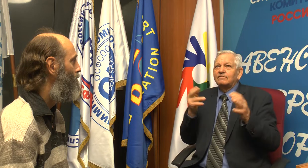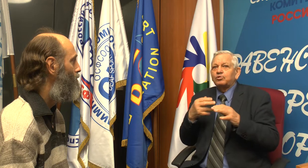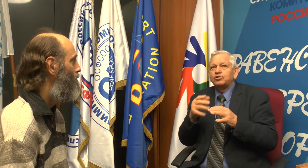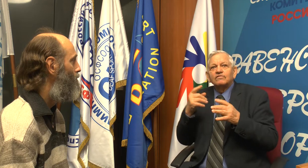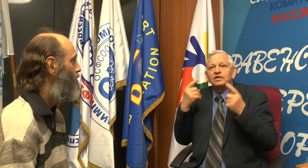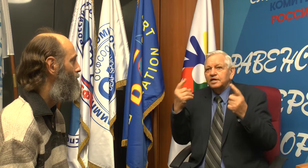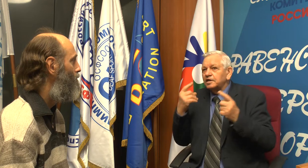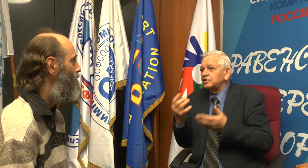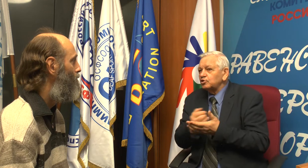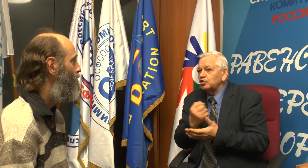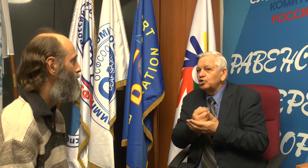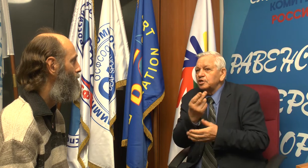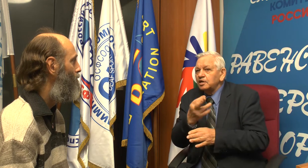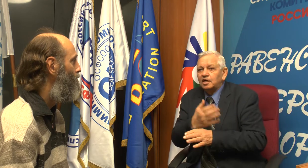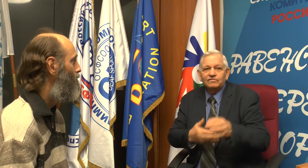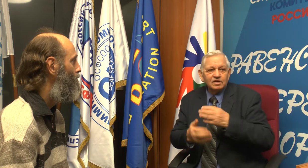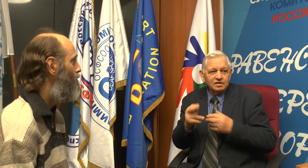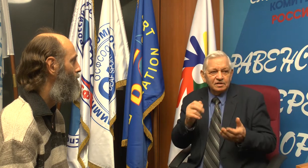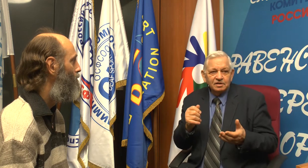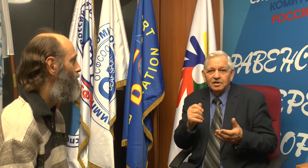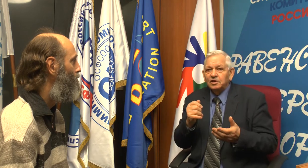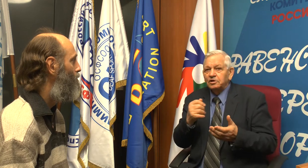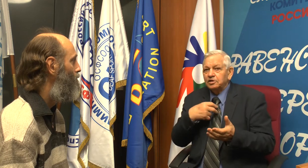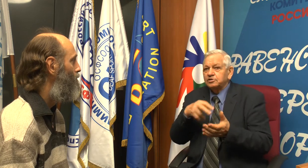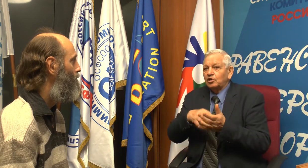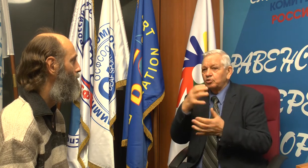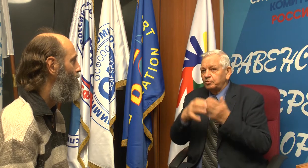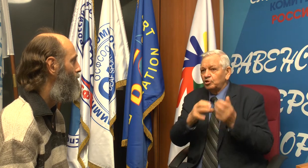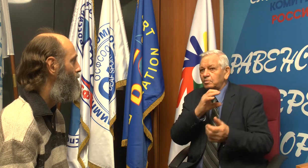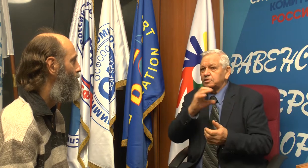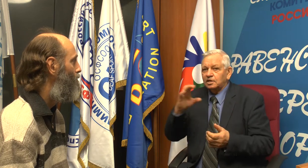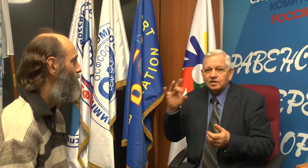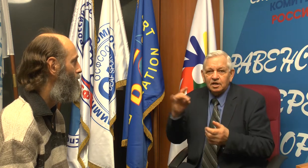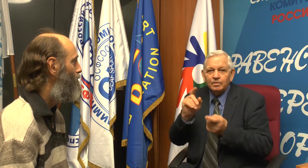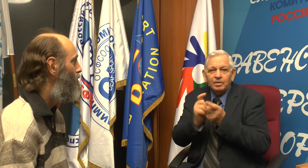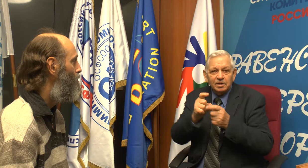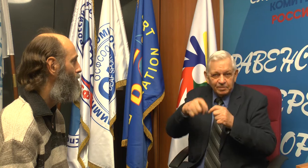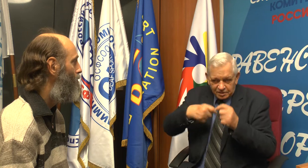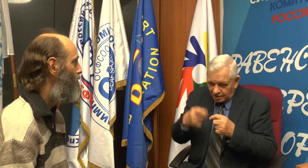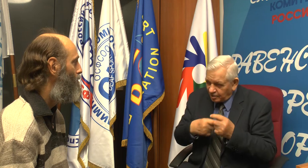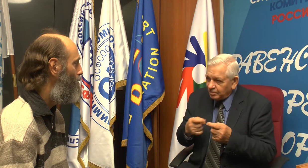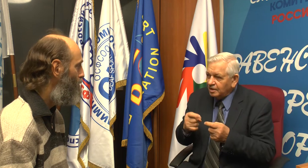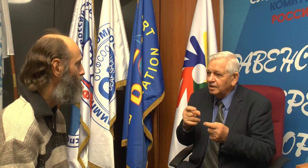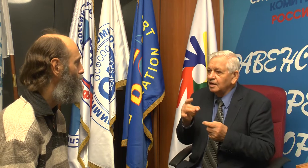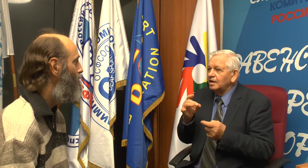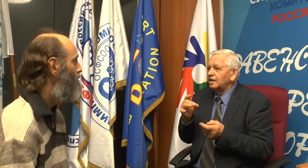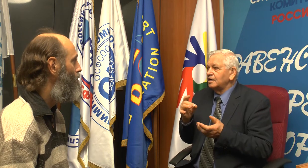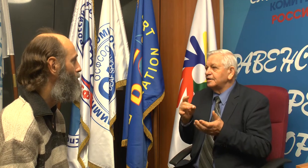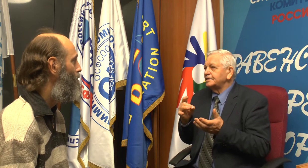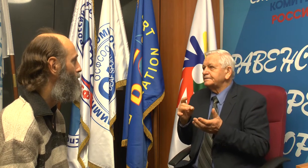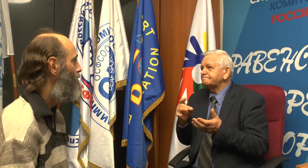вообще великое достижение для инвалида. Я стал чемпионом СССР по борьбе с самбо.